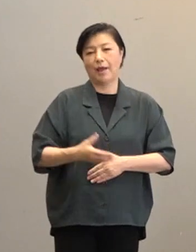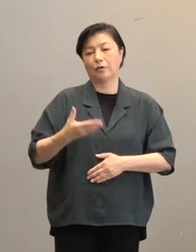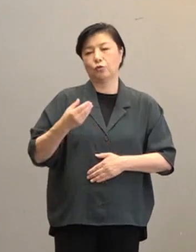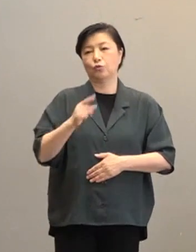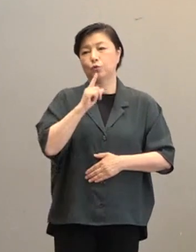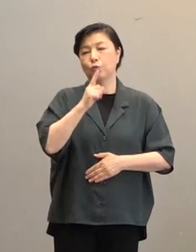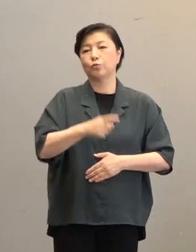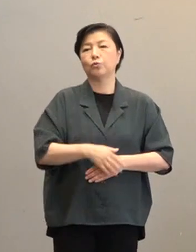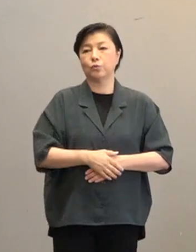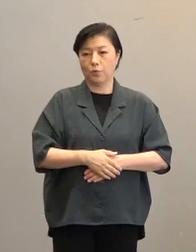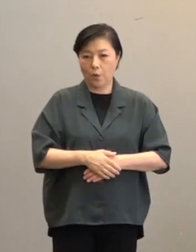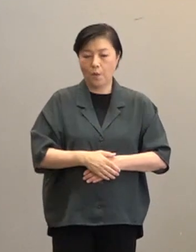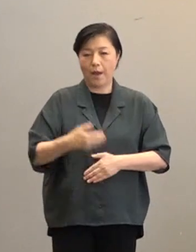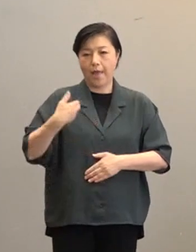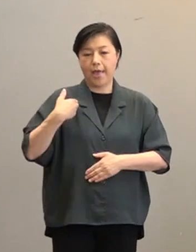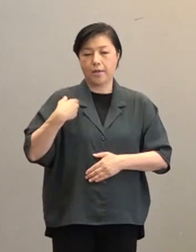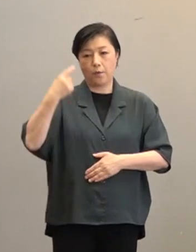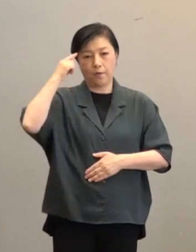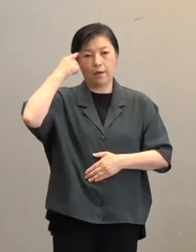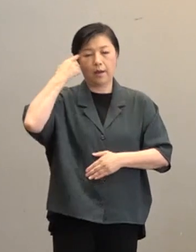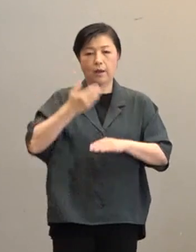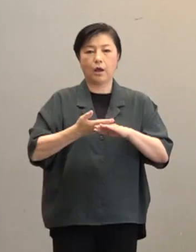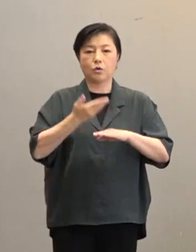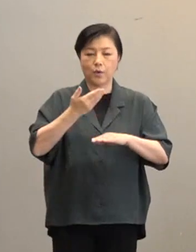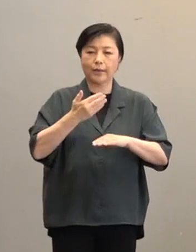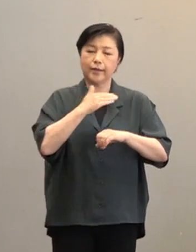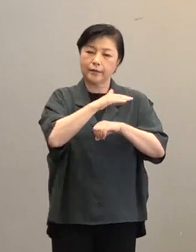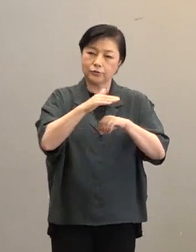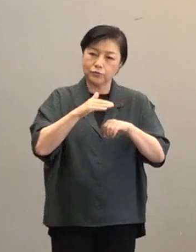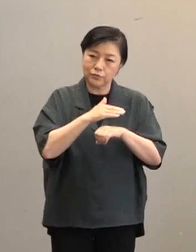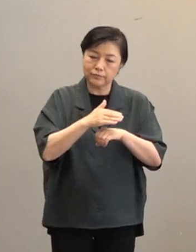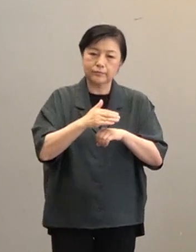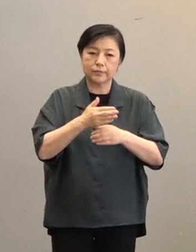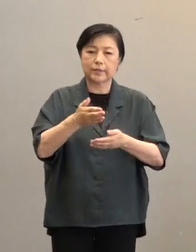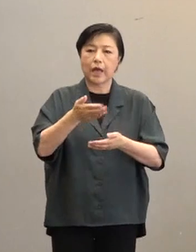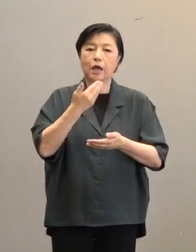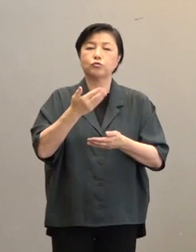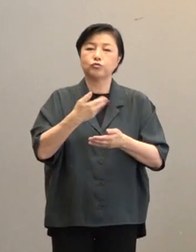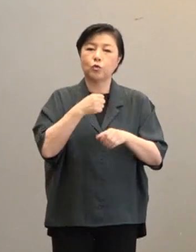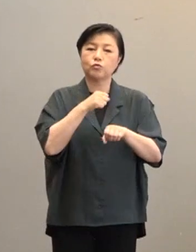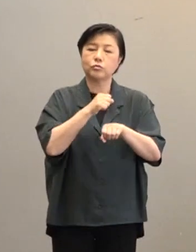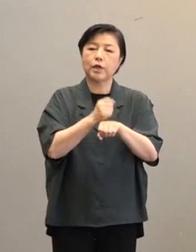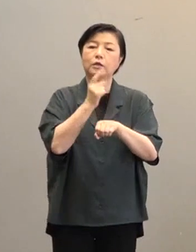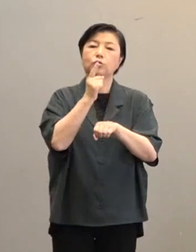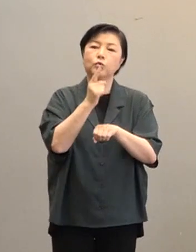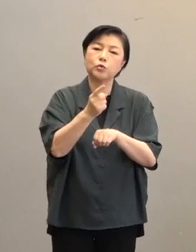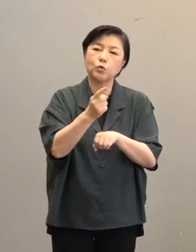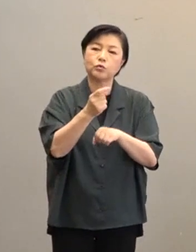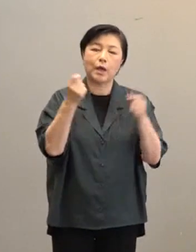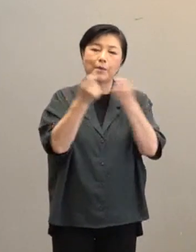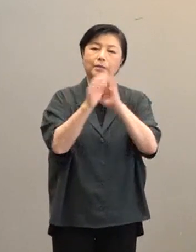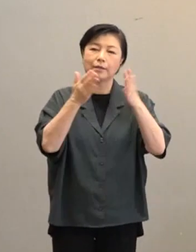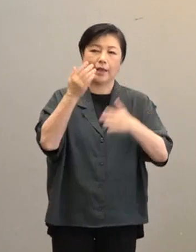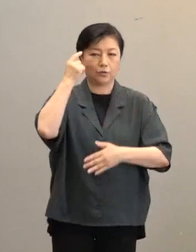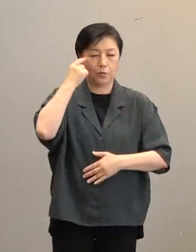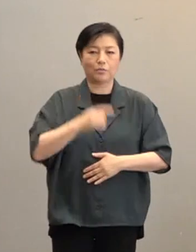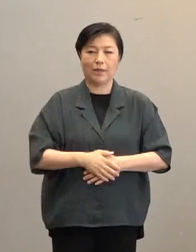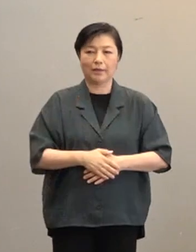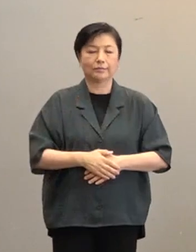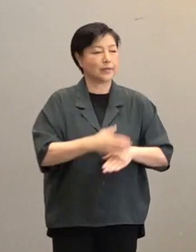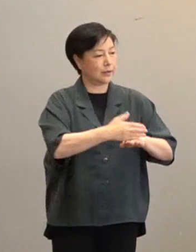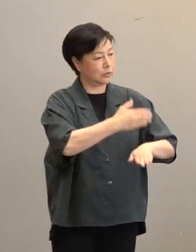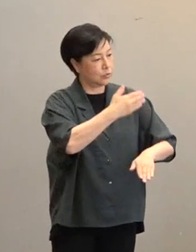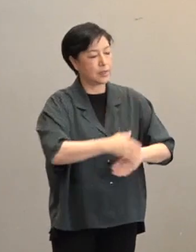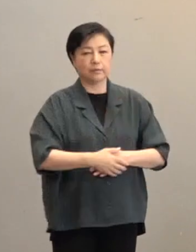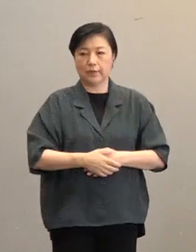味では栄養を考える上ではですね、非常に重要な食材の一つであることは間違いないのかなというふうに思います。 ありがとうござい